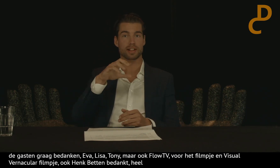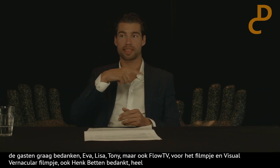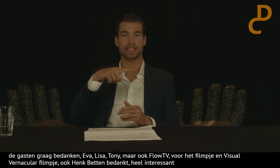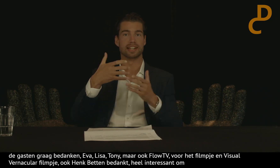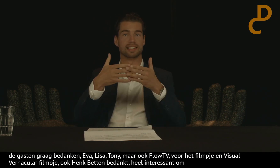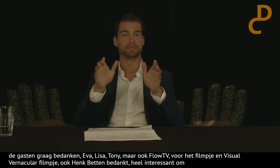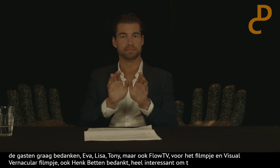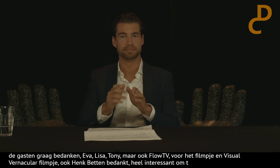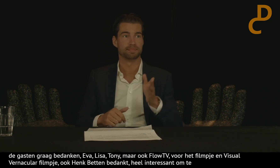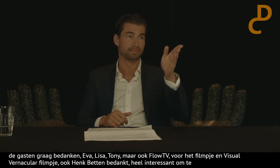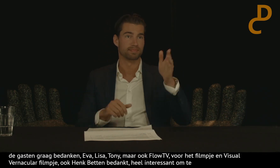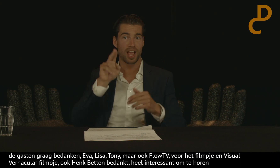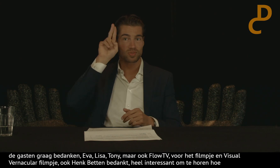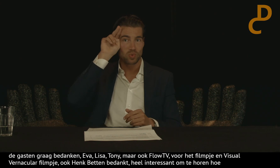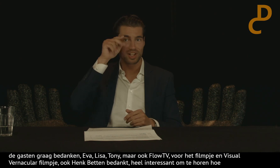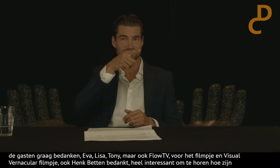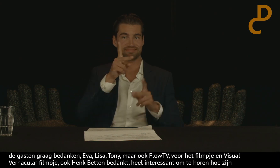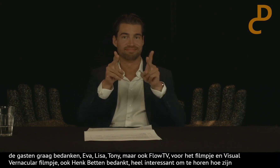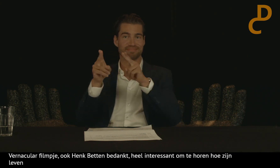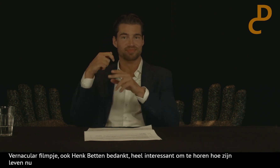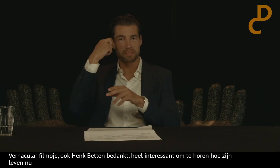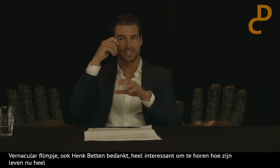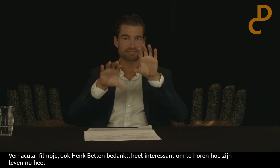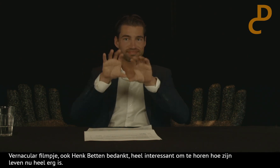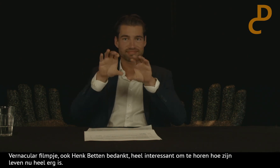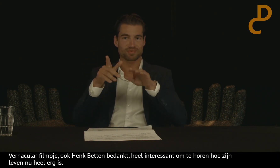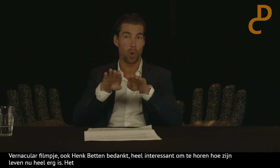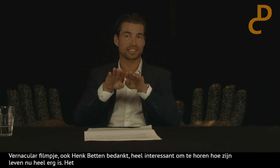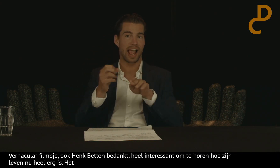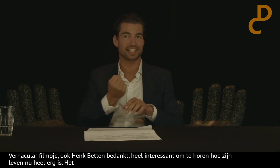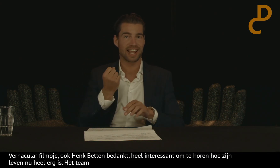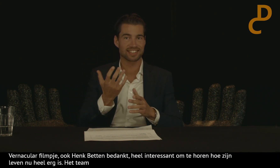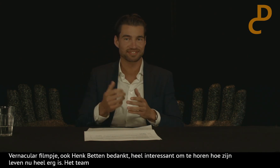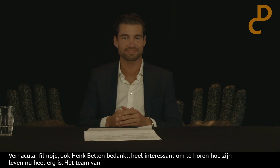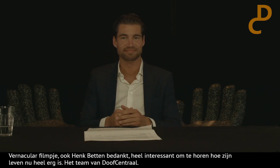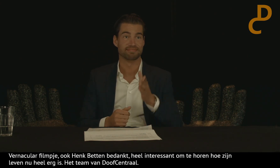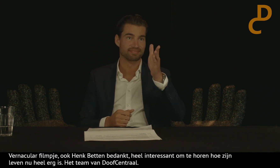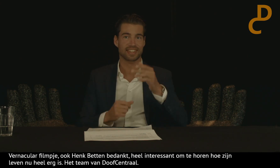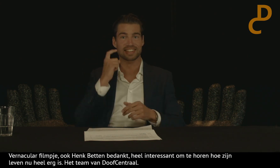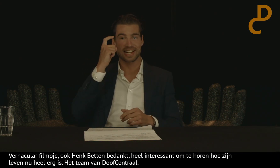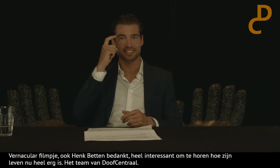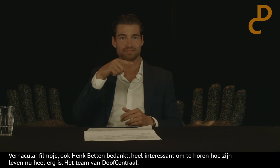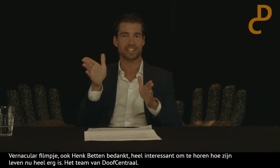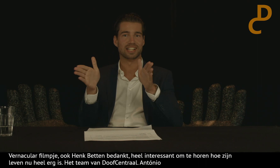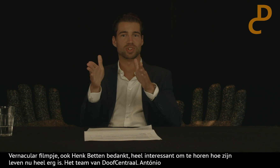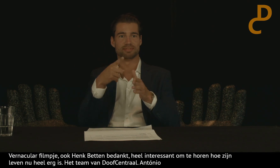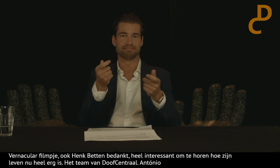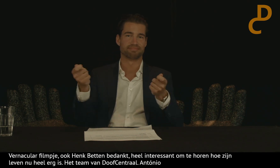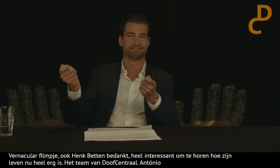En ook Doof Centraal wil graag het team bedanken. Antonio voor de montage en alles, zoals altijd. Dennis was vandaag